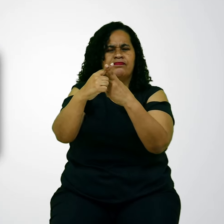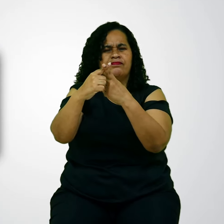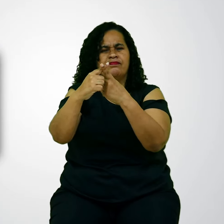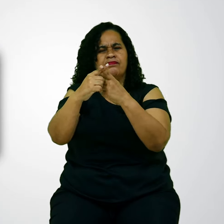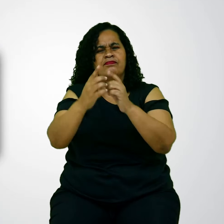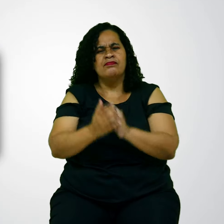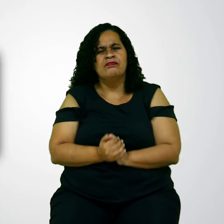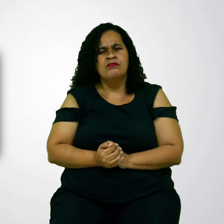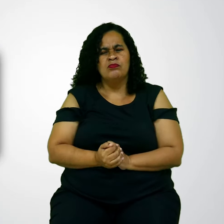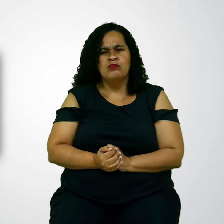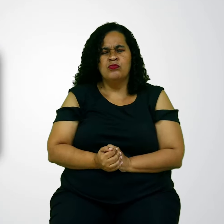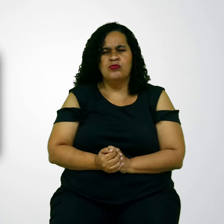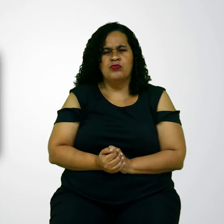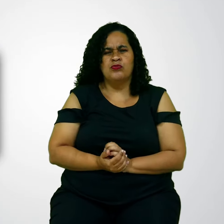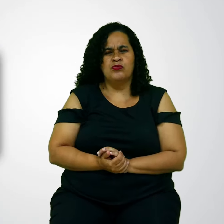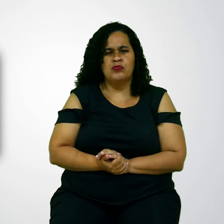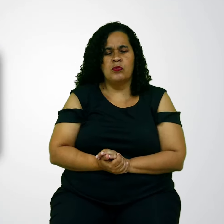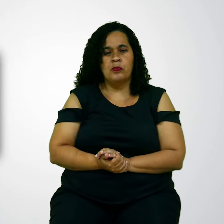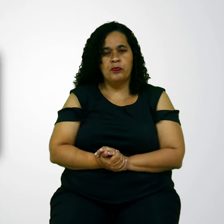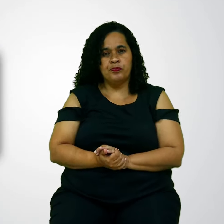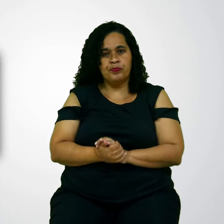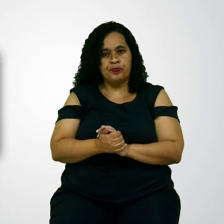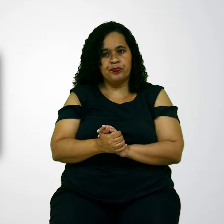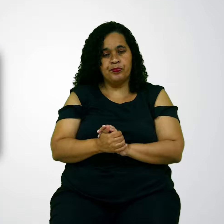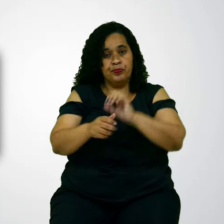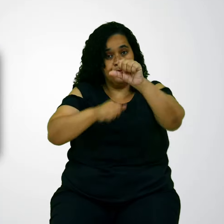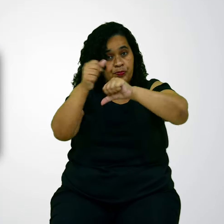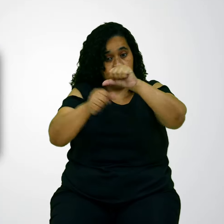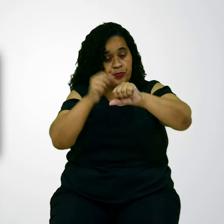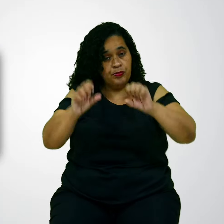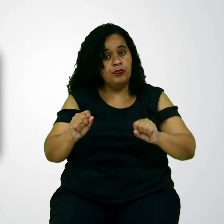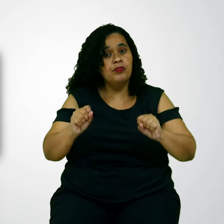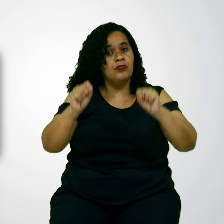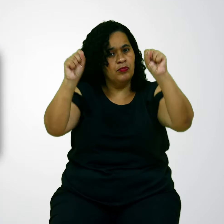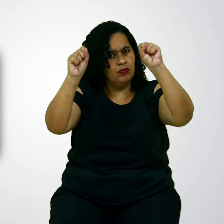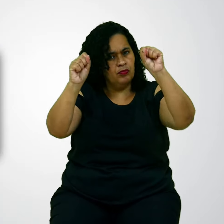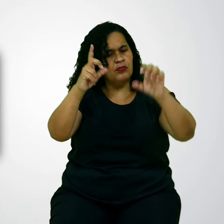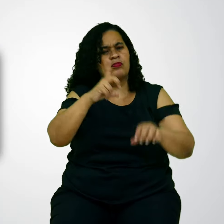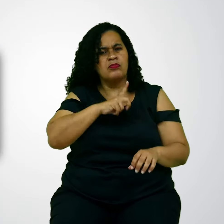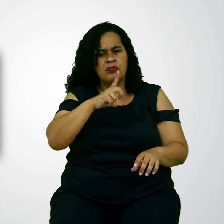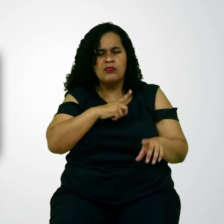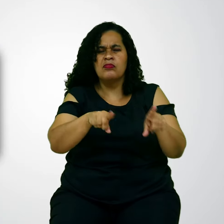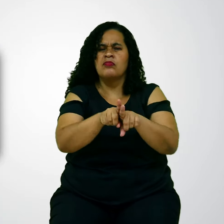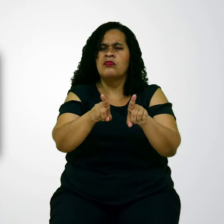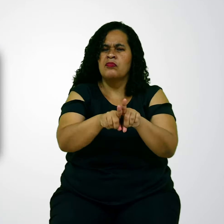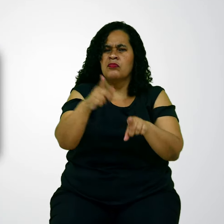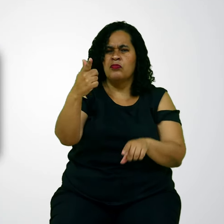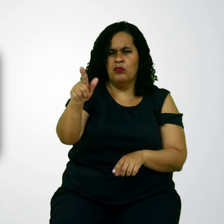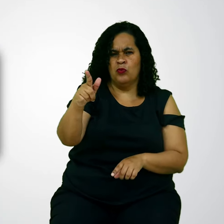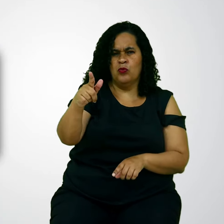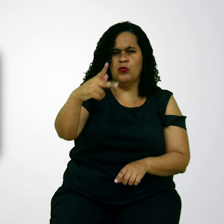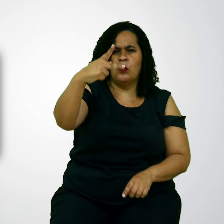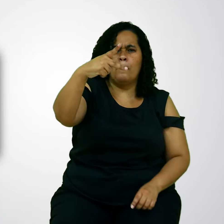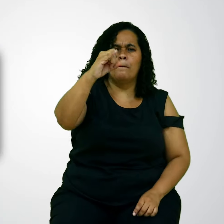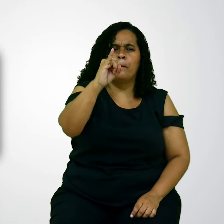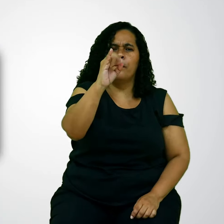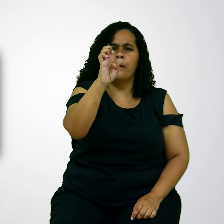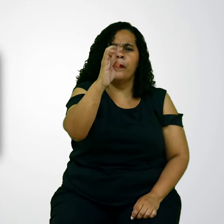são fases, né? Nós temos um movimento interessante chamado pietismo, que é a